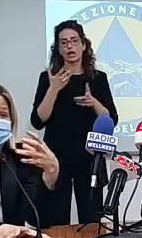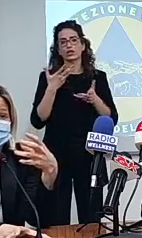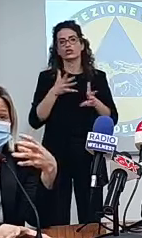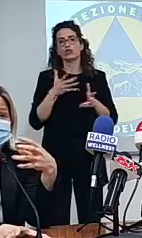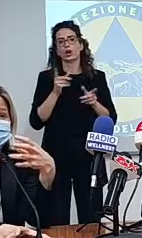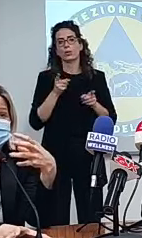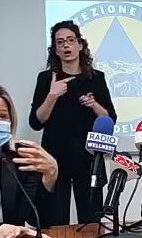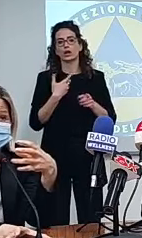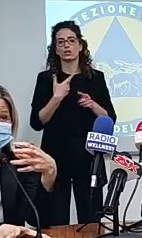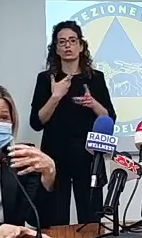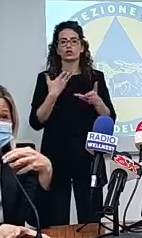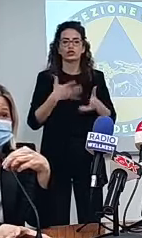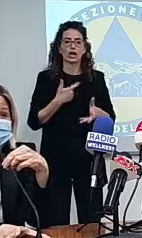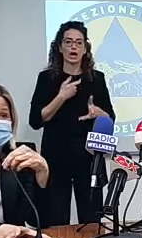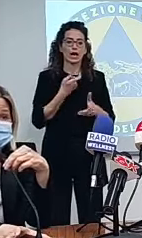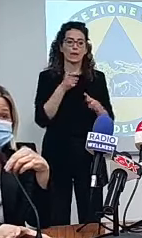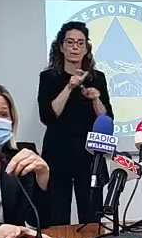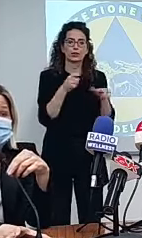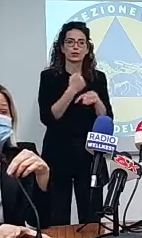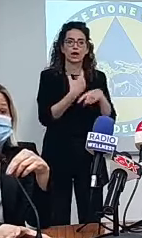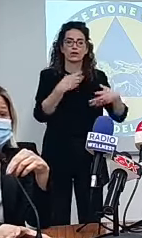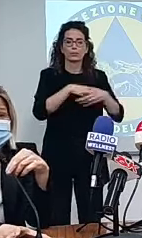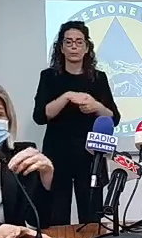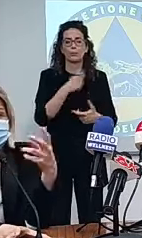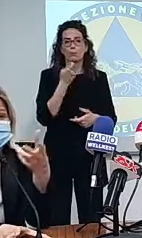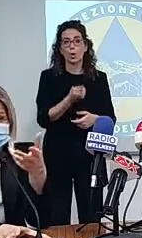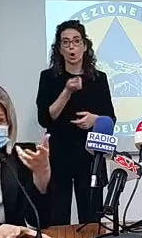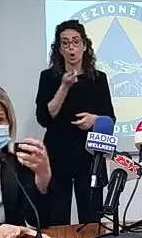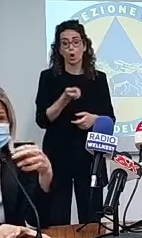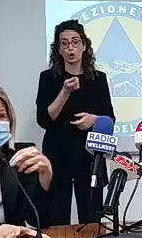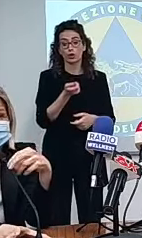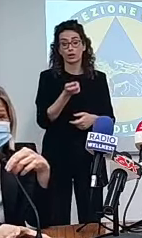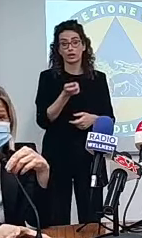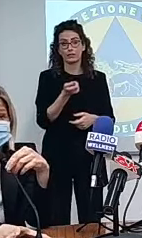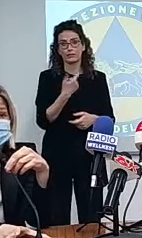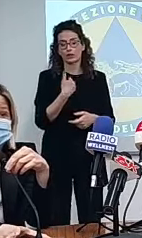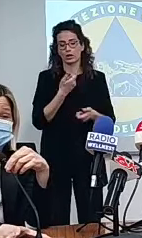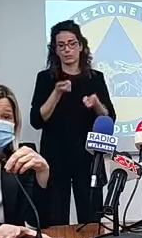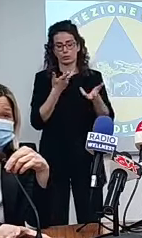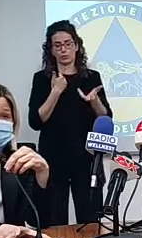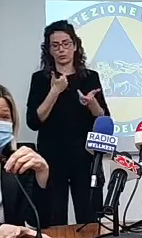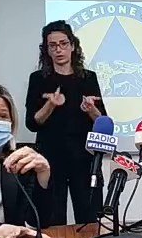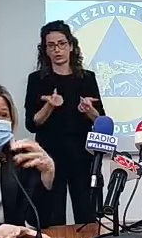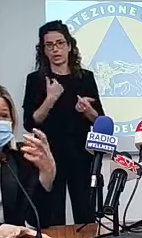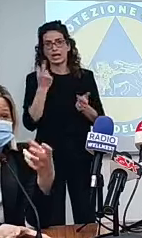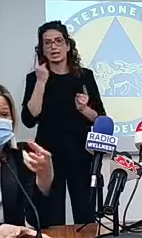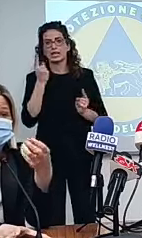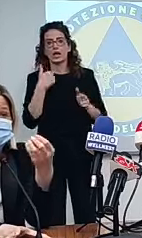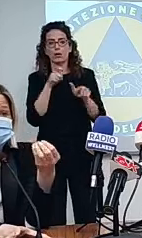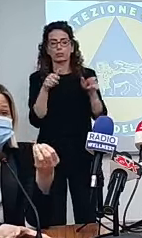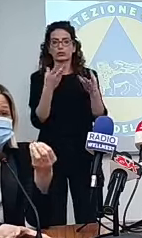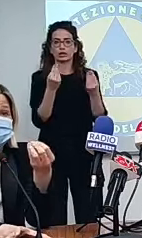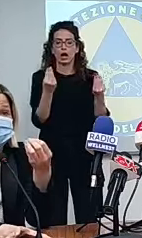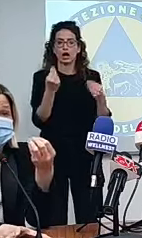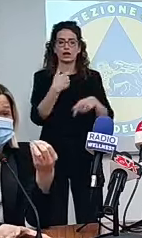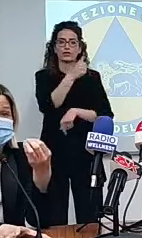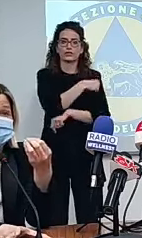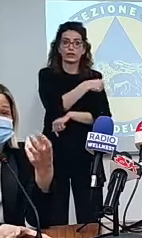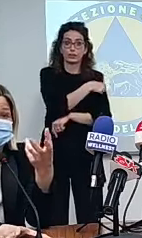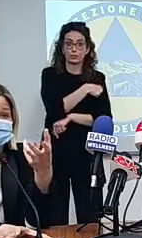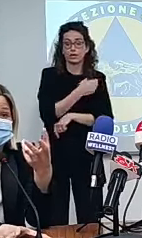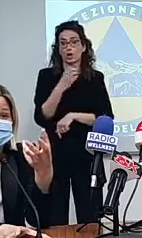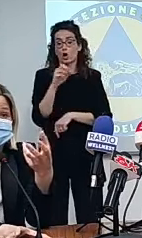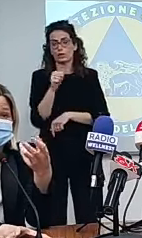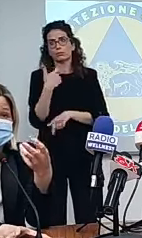sofferenza cronica importante. Se ci sono tante, adesso io non ho i numeri, persone tra OSS e infermieri, nello specifico infermieri, che